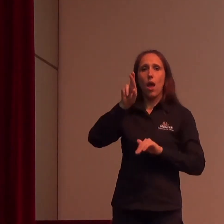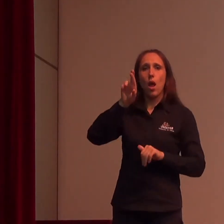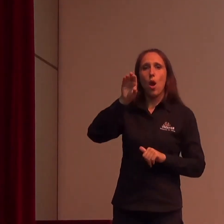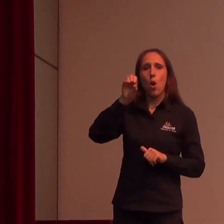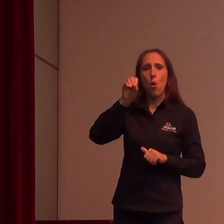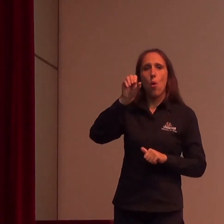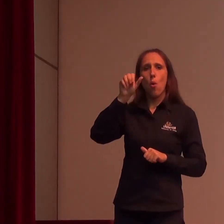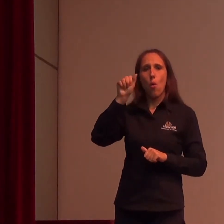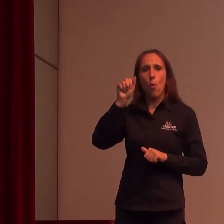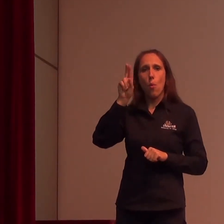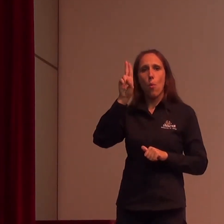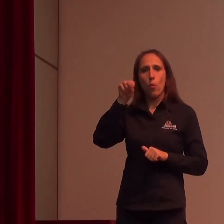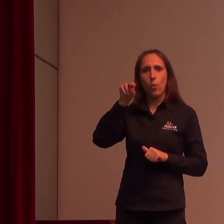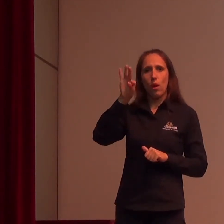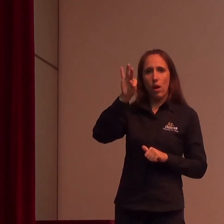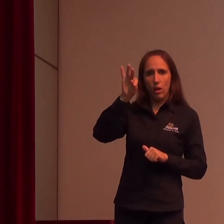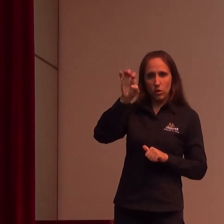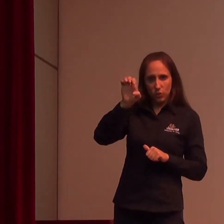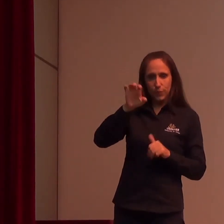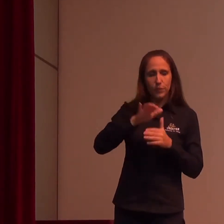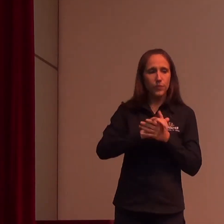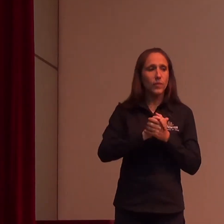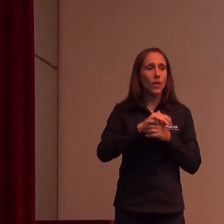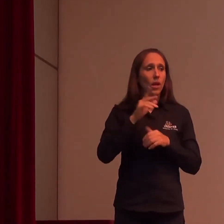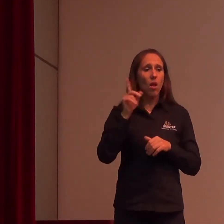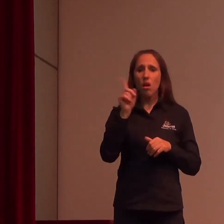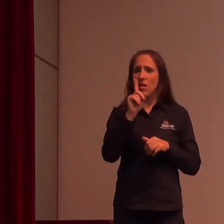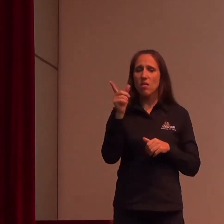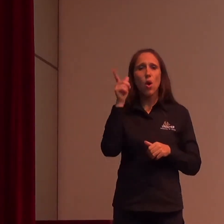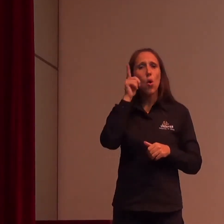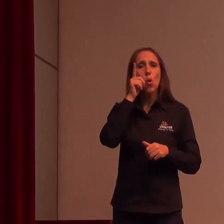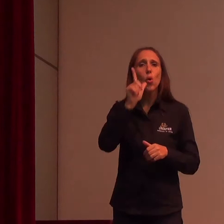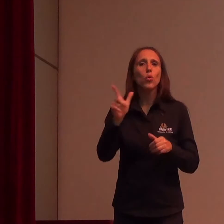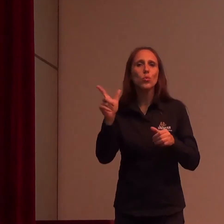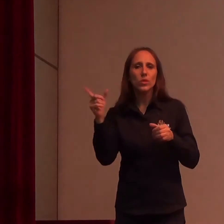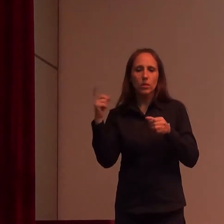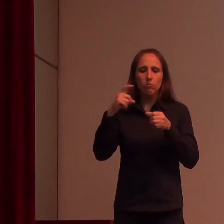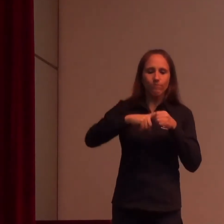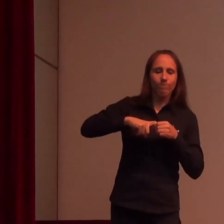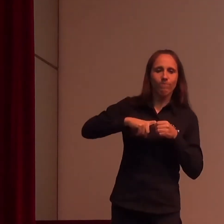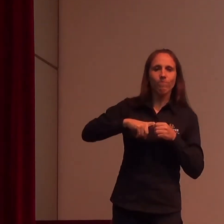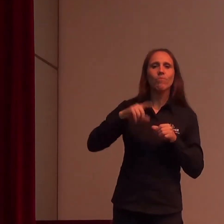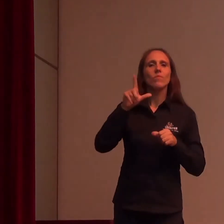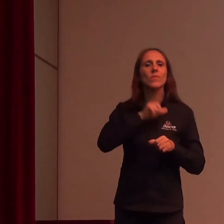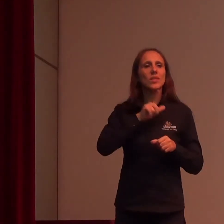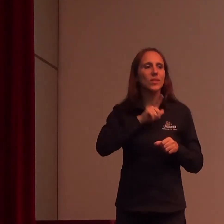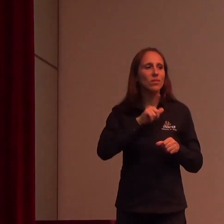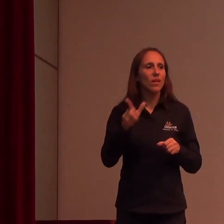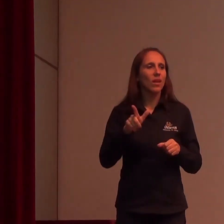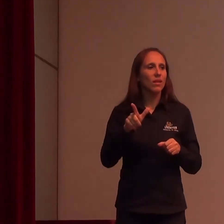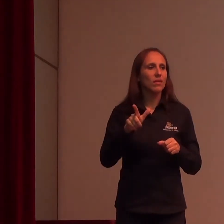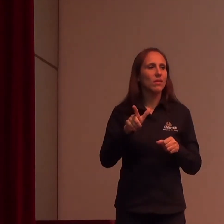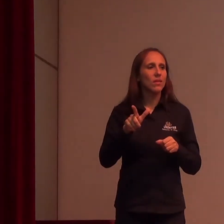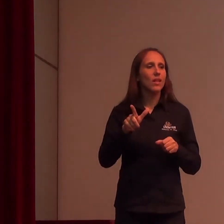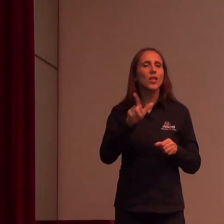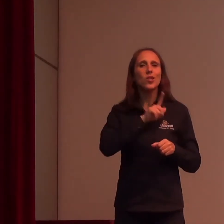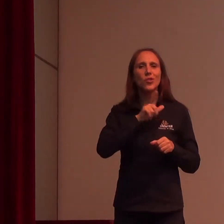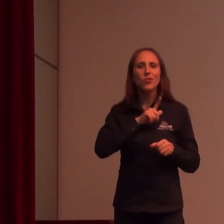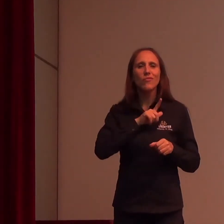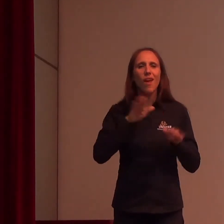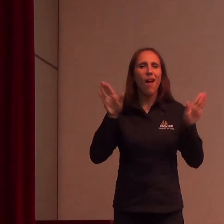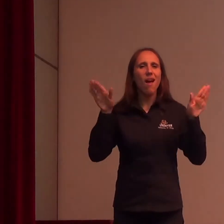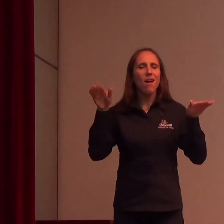parcimônia e não consegui assim, um gancho para poder incluir, para que nós pudéssemos ter anjos que nos protegessem